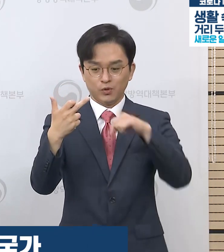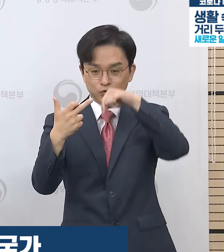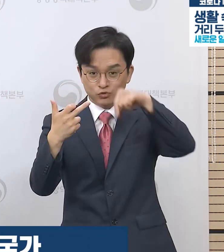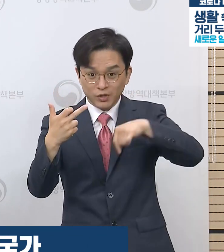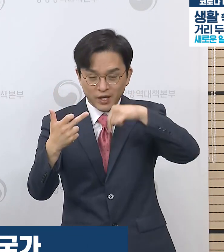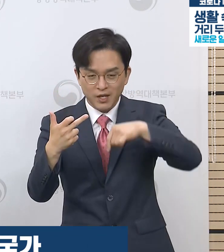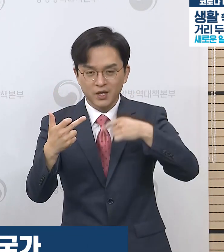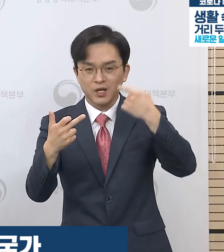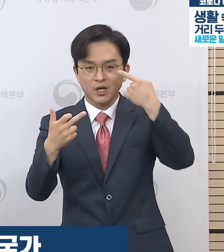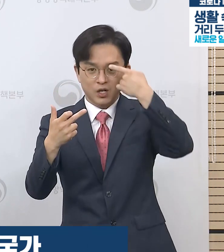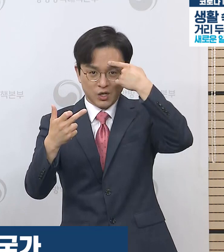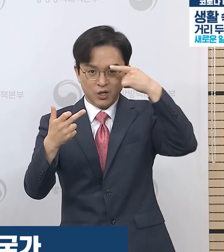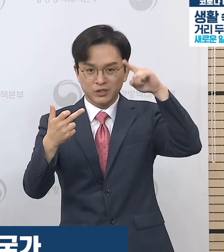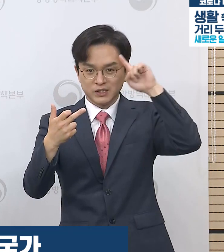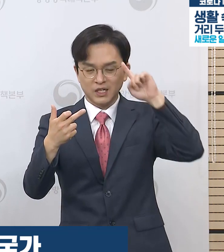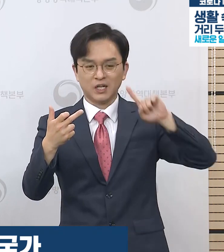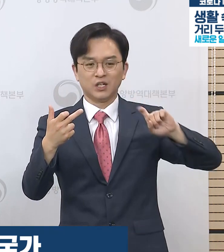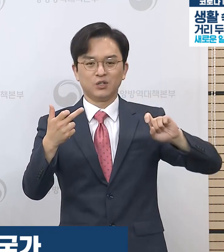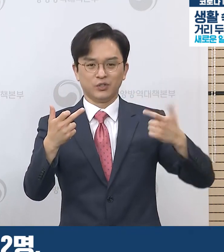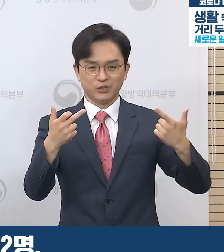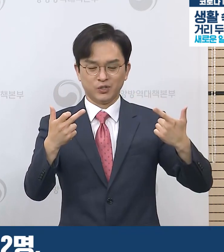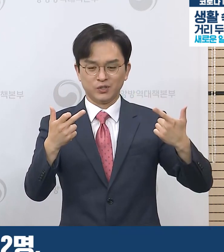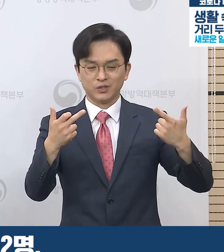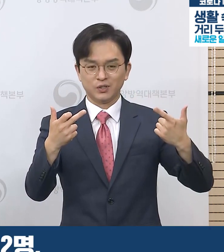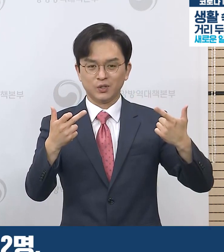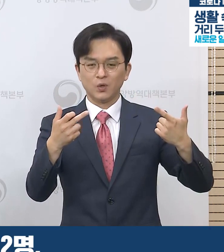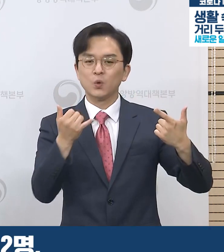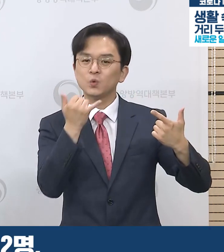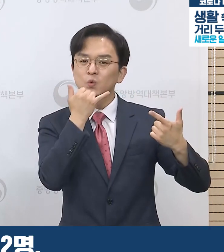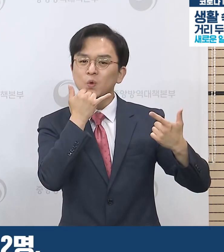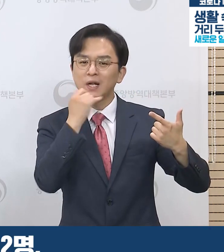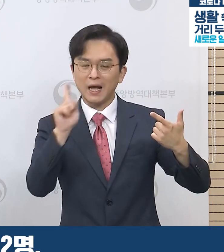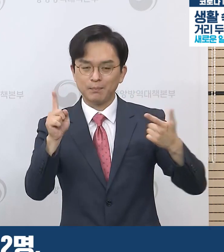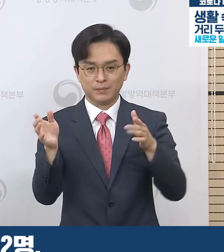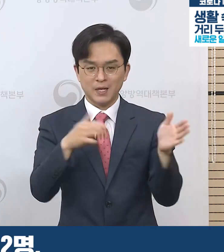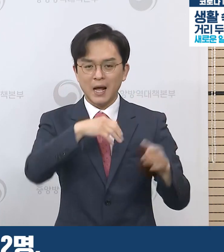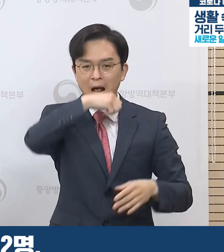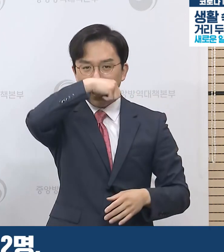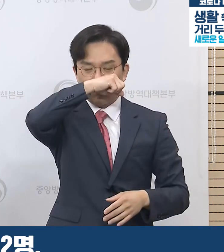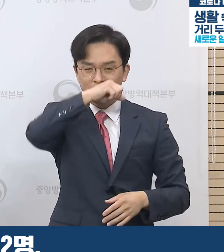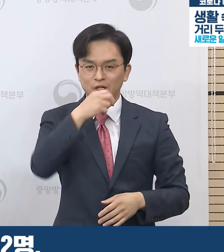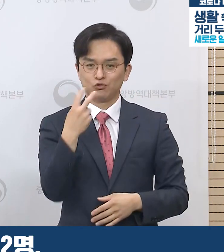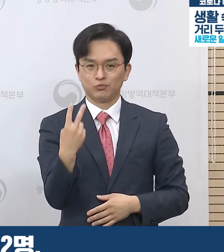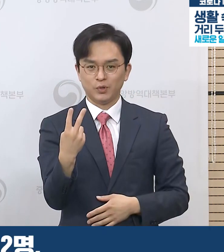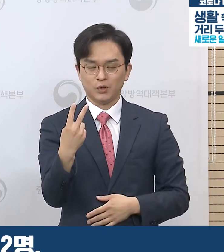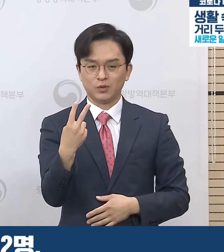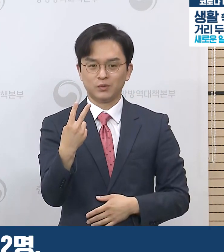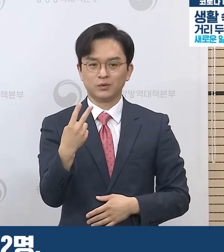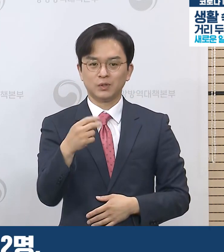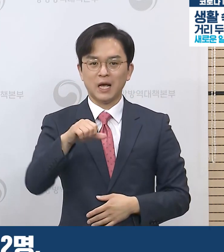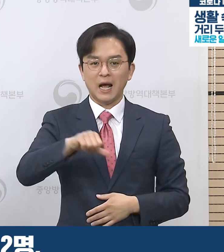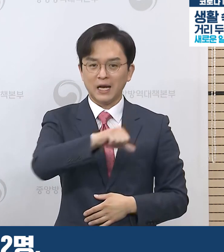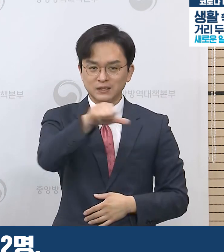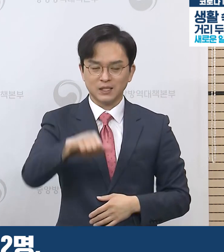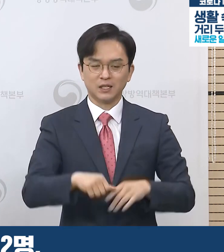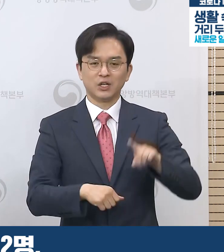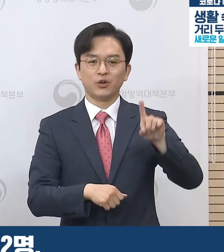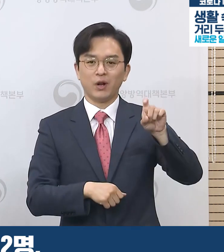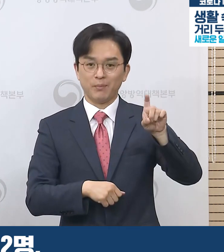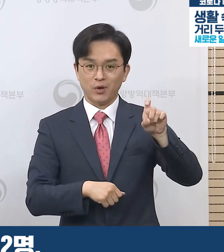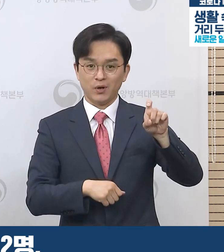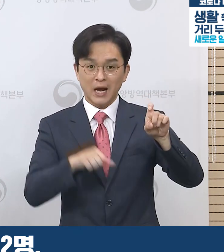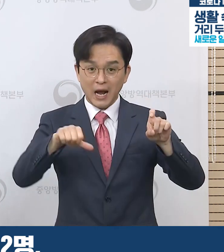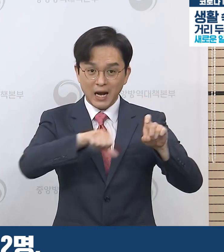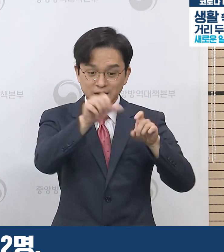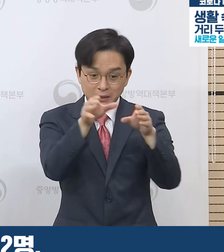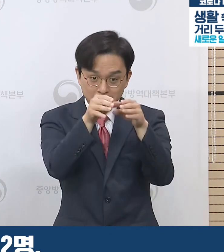러시아가 16명, 독일이 1명입니다. 아프리카가 2명, 그리고 중국 이외에 아시아가 11명이며